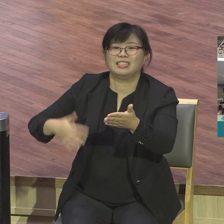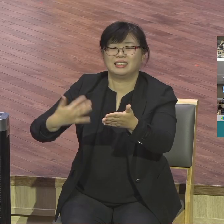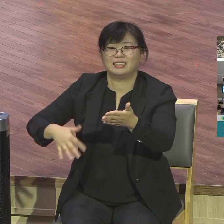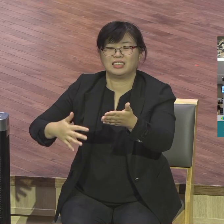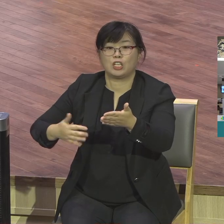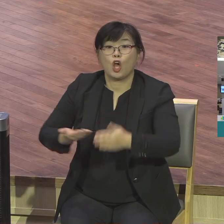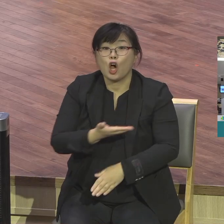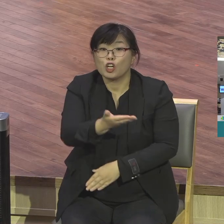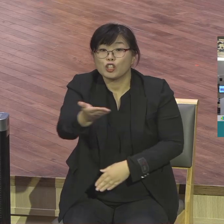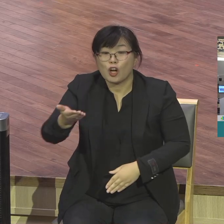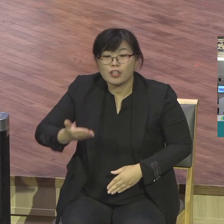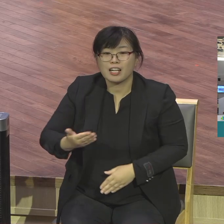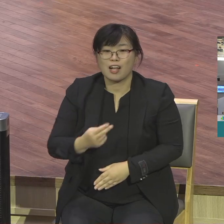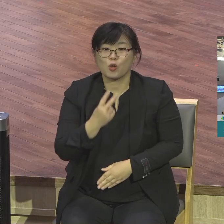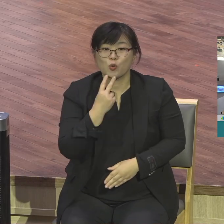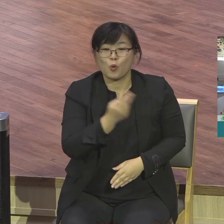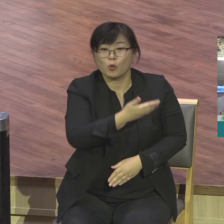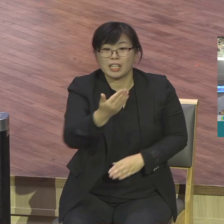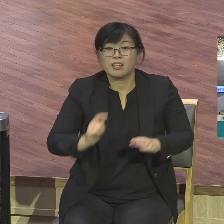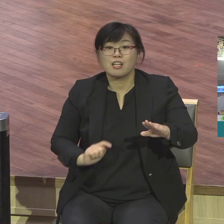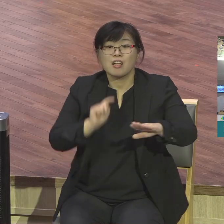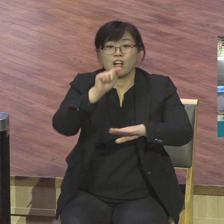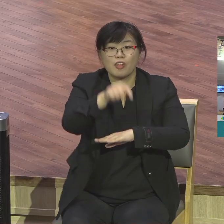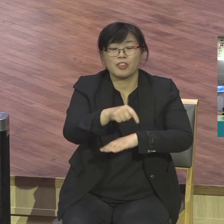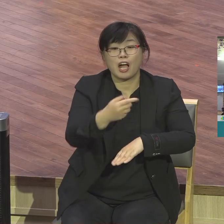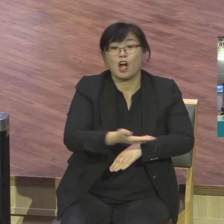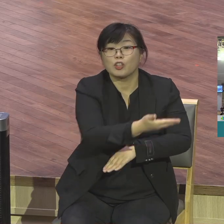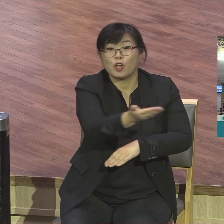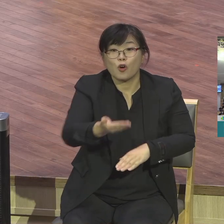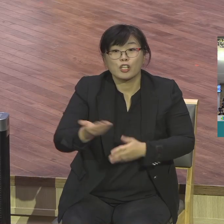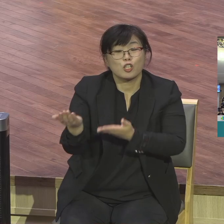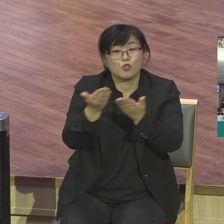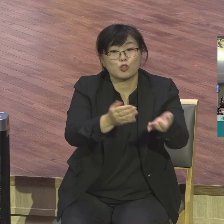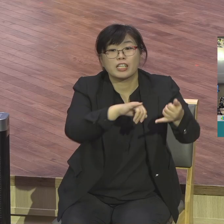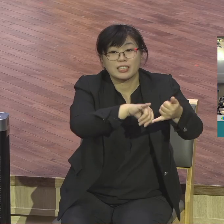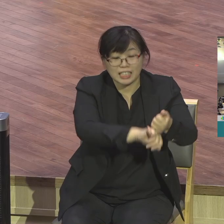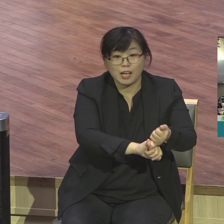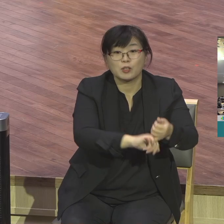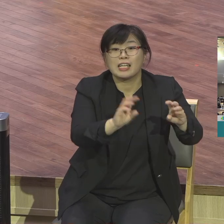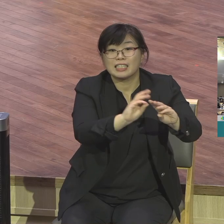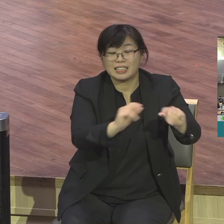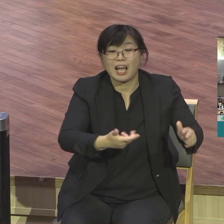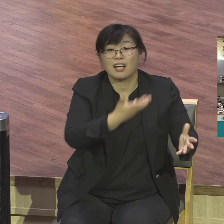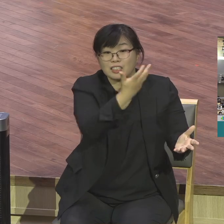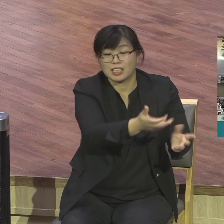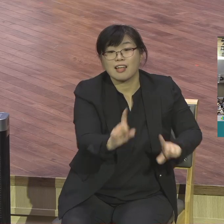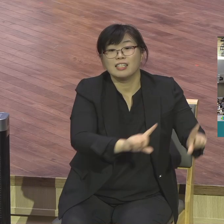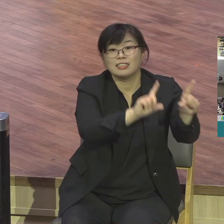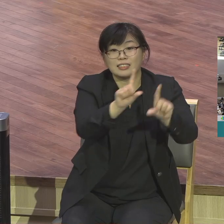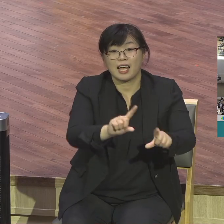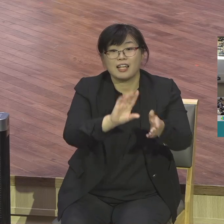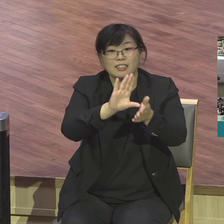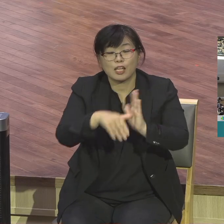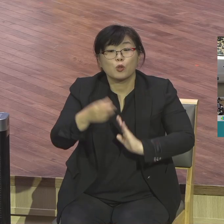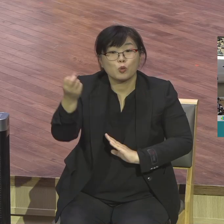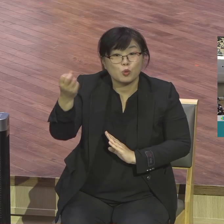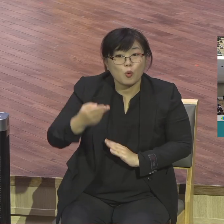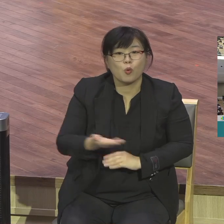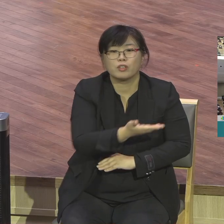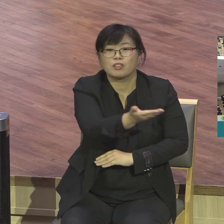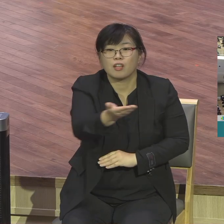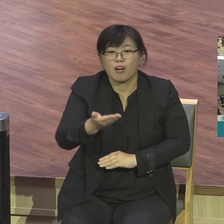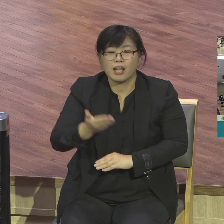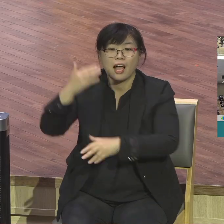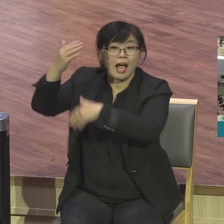너희가 요단을 건너 너희 하나님 여호와께서 너희에게 기업으로 주시는 땅에 거주하게 될 때에 또는 여호와께서 너희에게